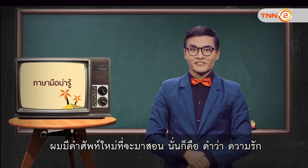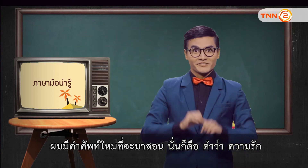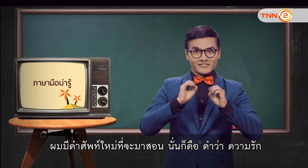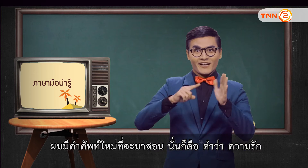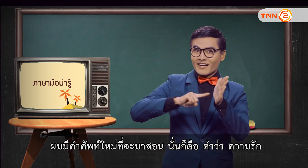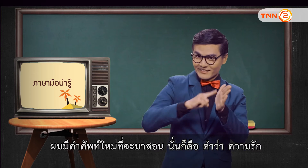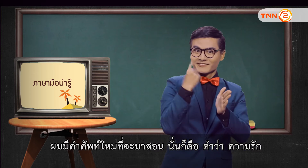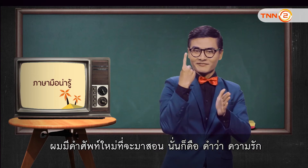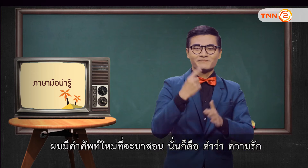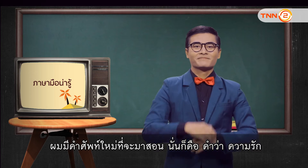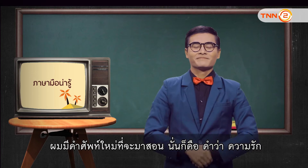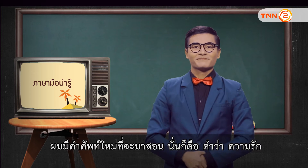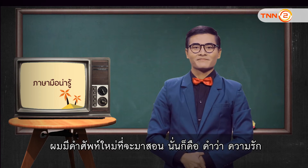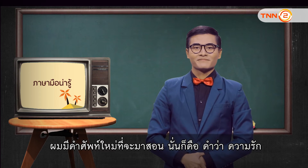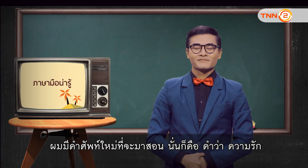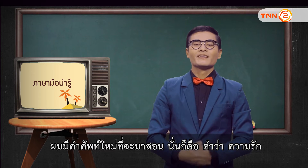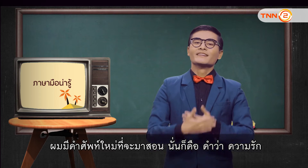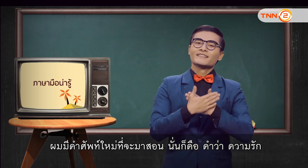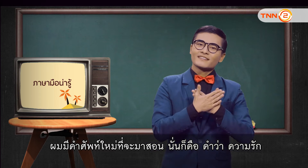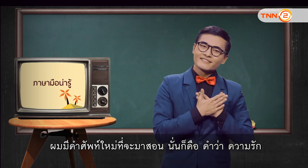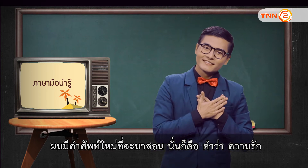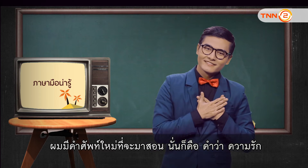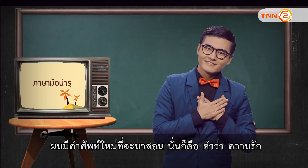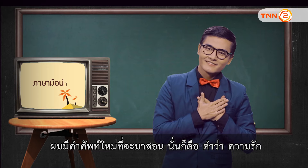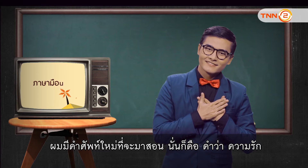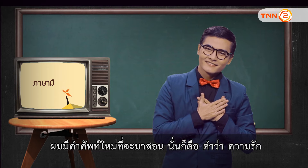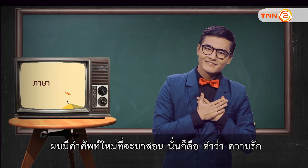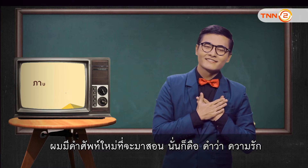ผมก็มีคำศัพท์ใหม่ที่จะมาสอนนั่นก็คือคำว่าความรัก